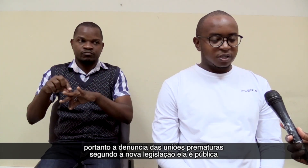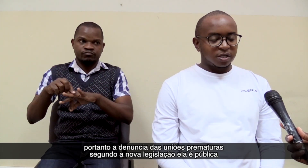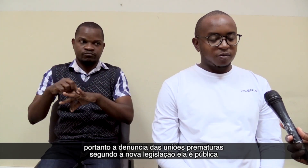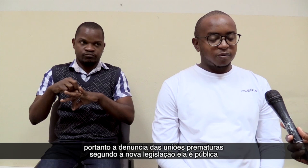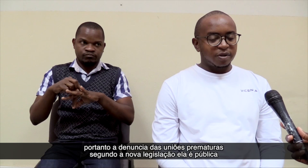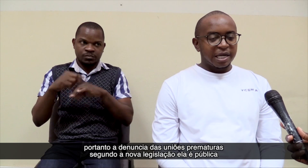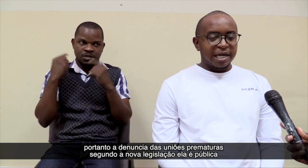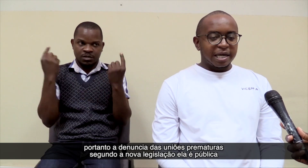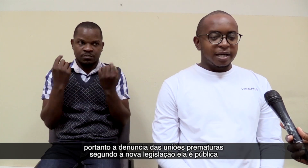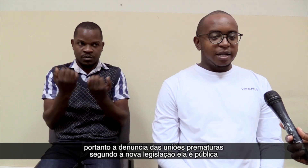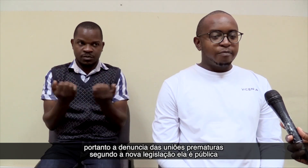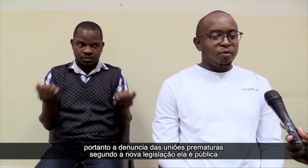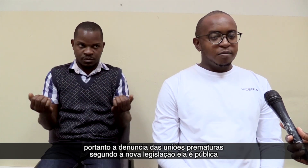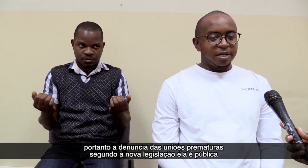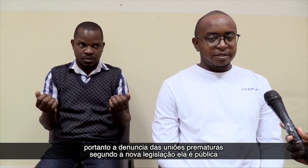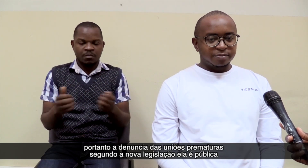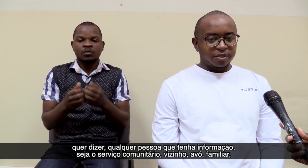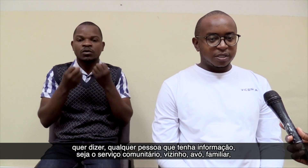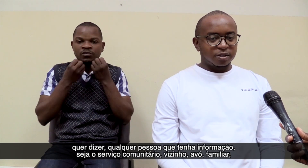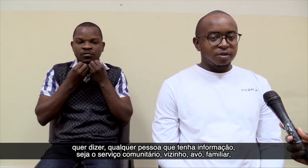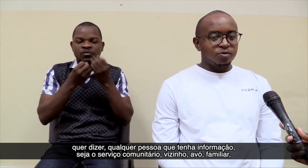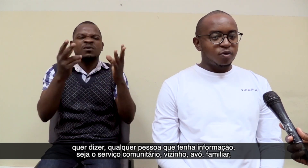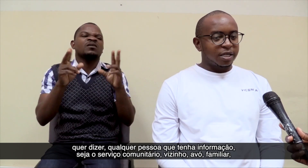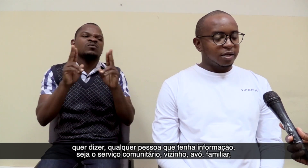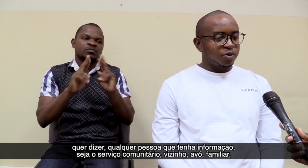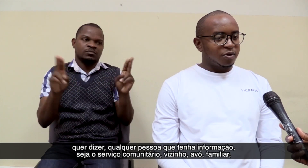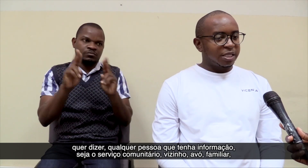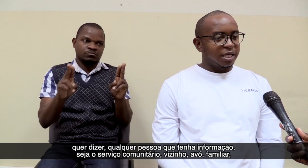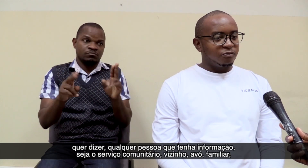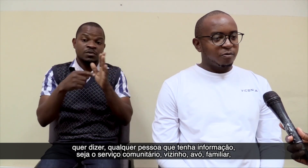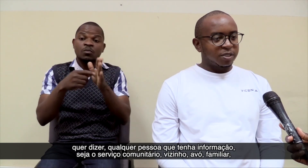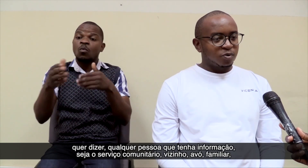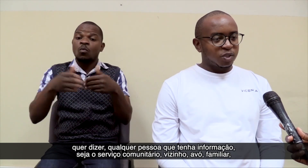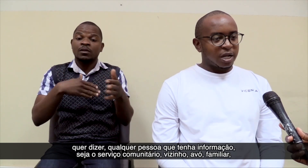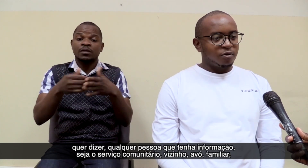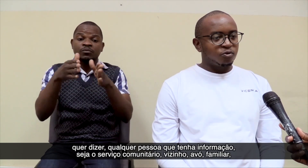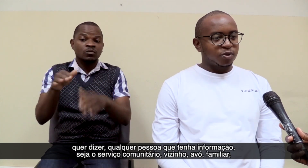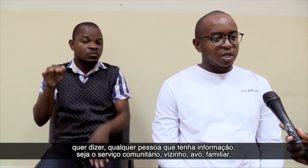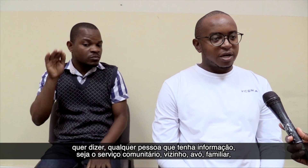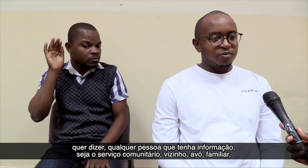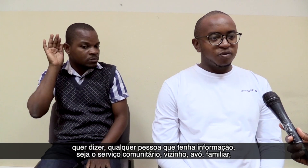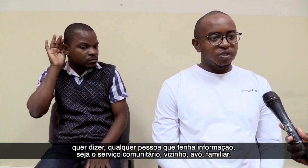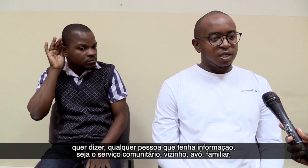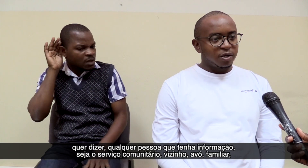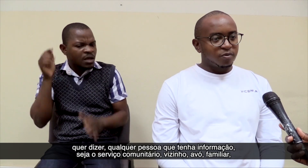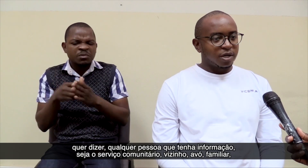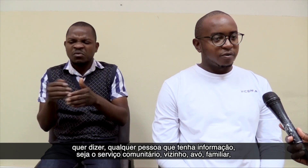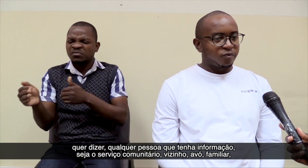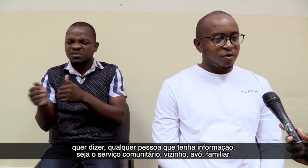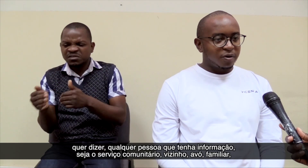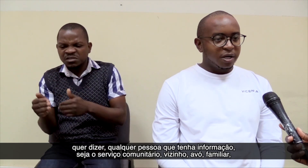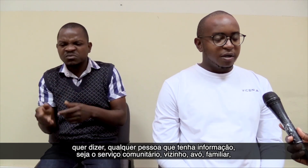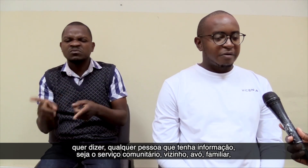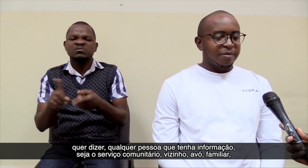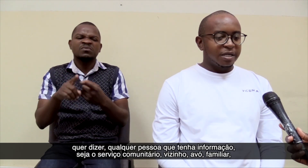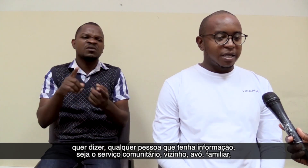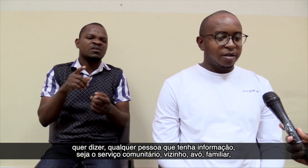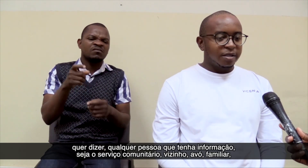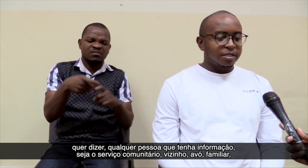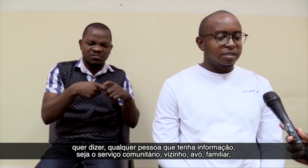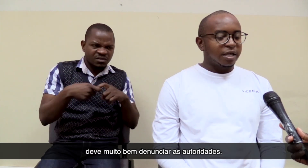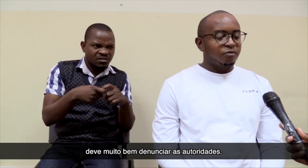que a pessoa, quando tem uma percepção, vamos supor uma pessoa que vai à escola e ouve que existe o casamento prematuro ou união prematura, para bem dizer, de acordo